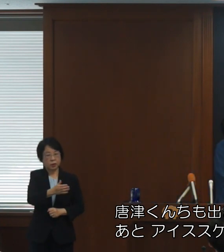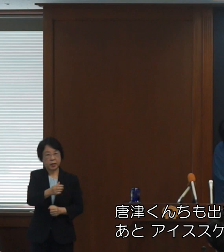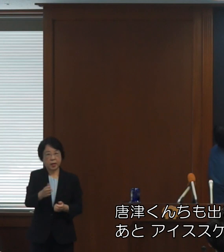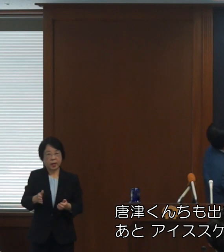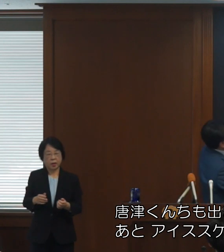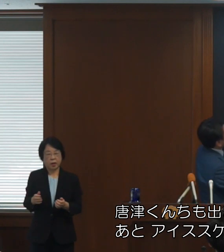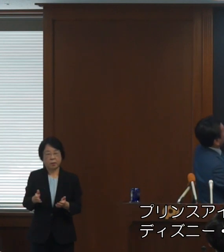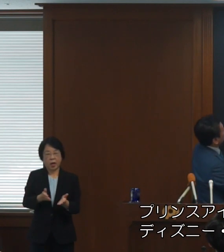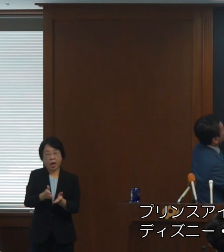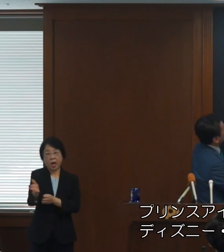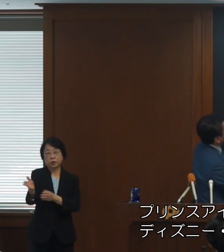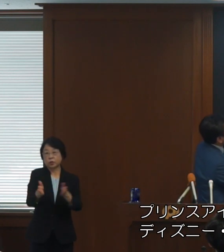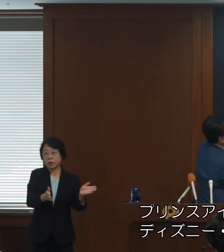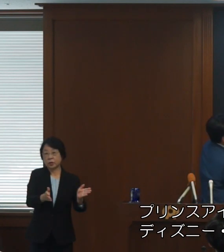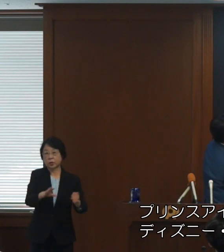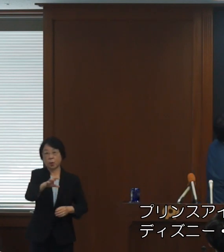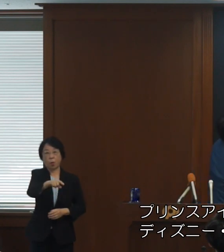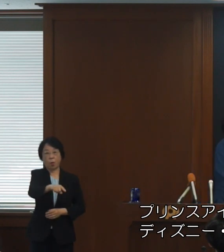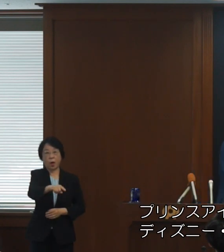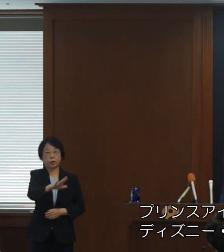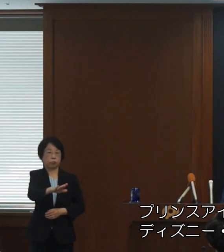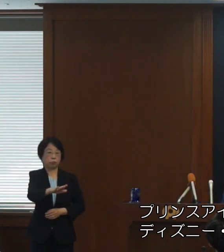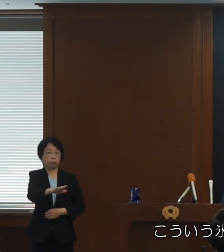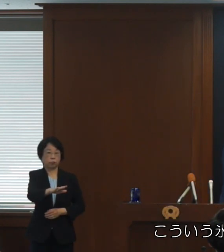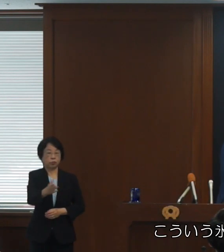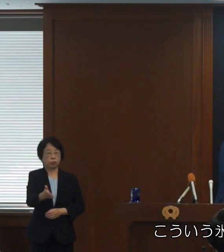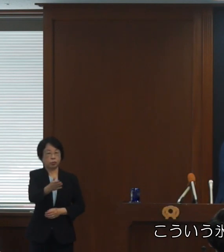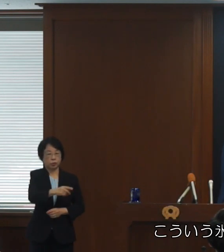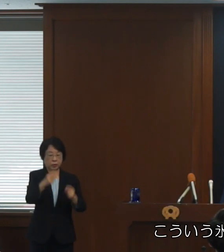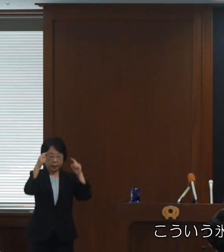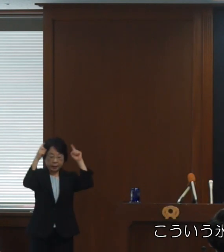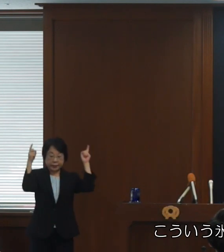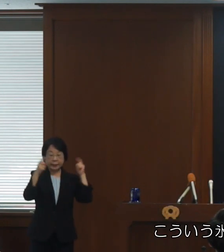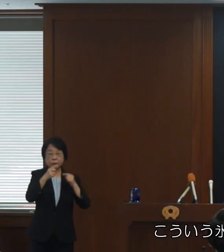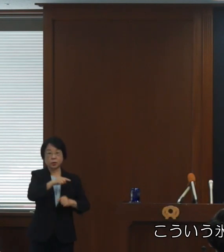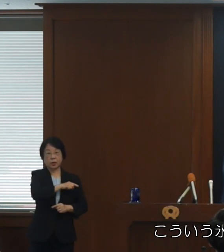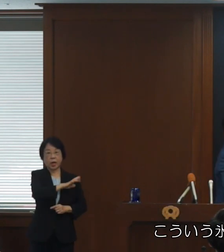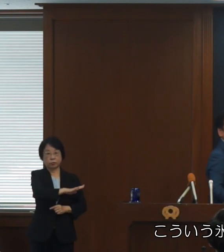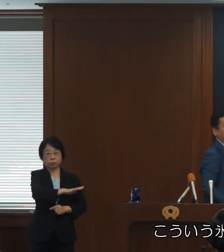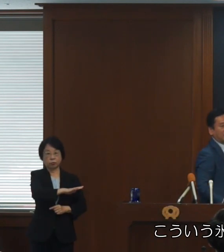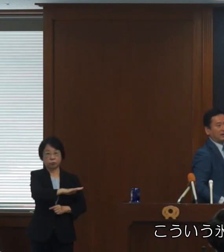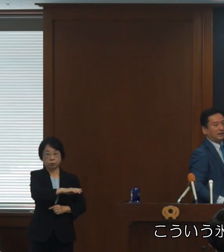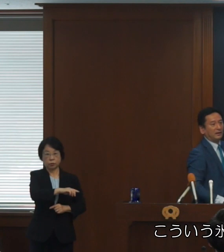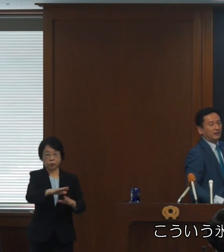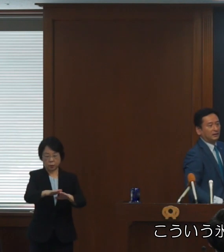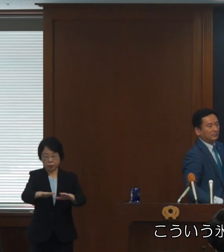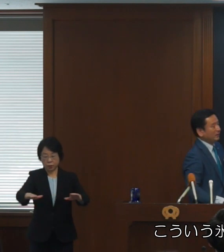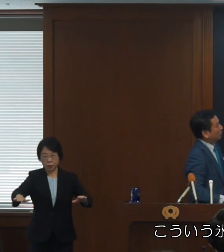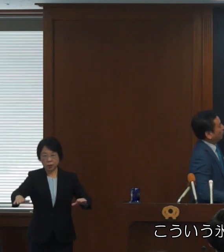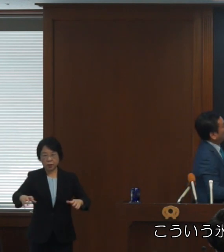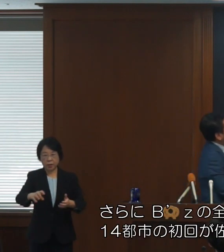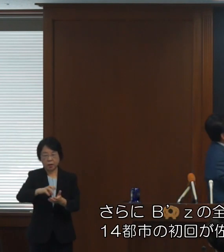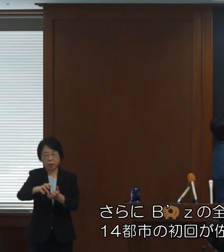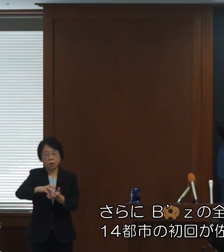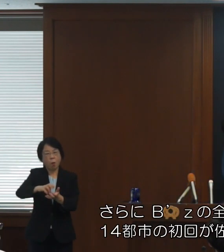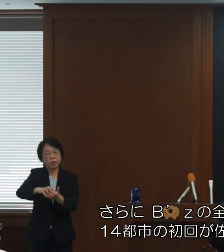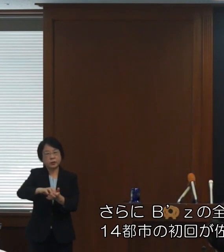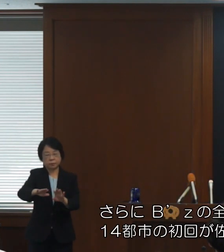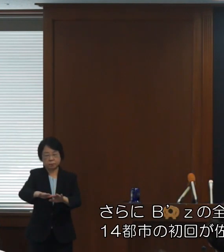なりますのでプリンスアイスワールドですとかディズニーオンアイスこういう交流を貼ったイベント